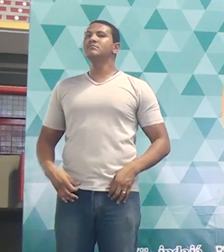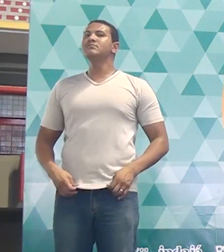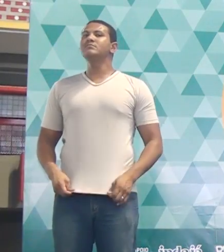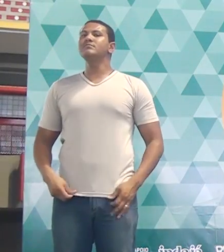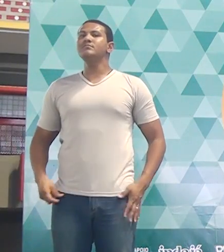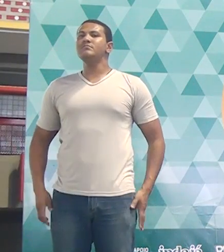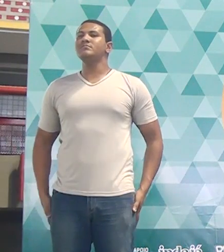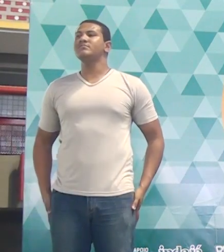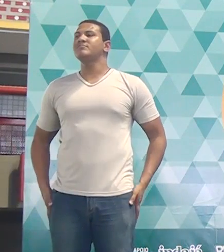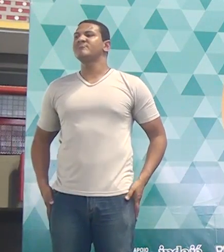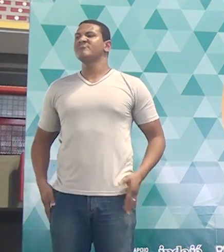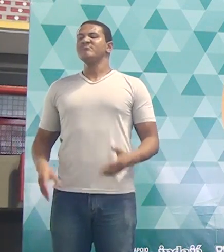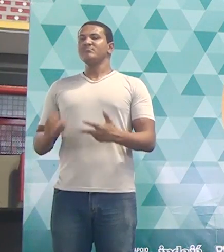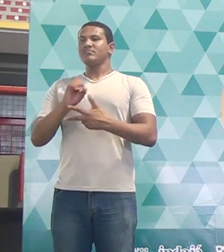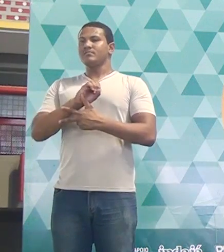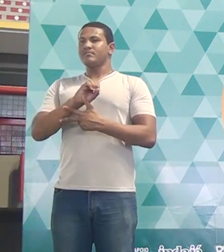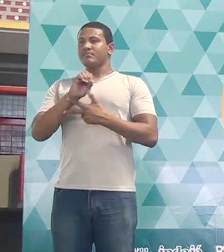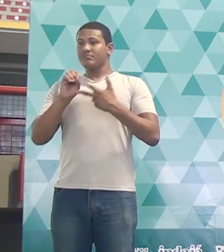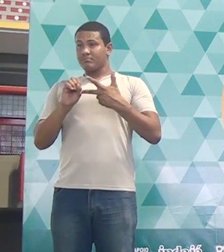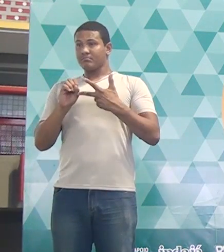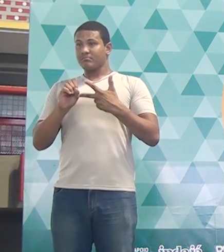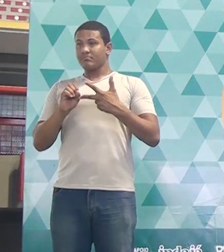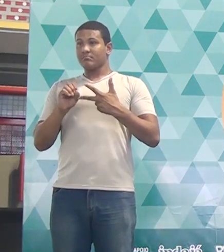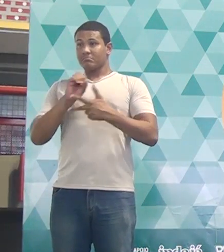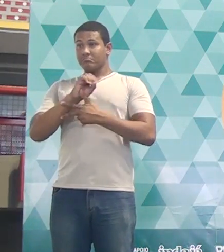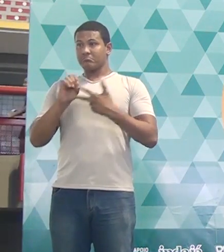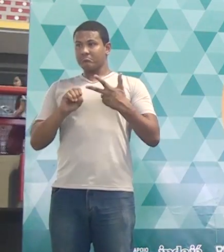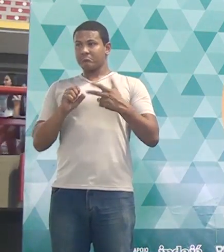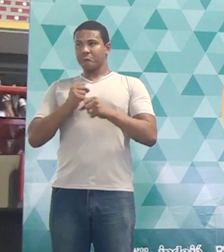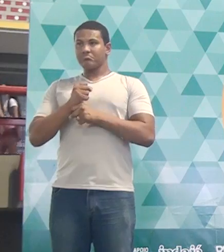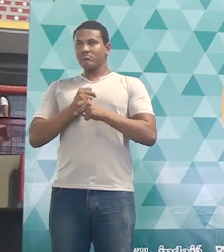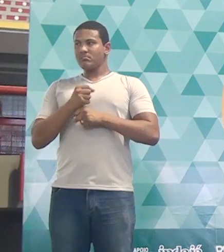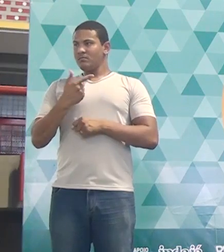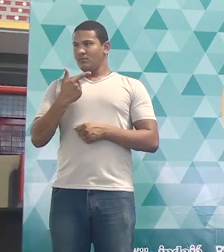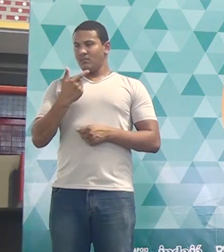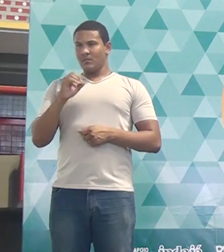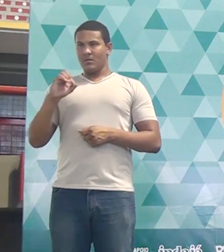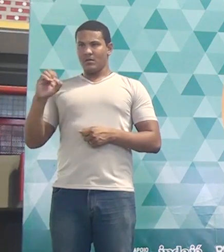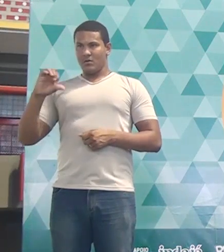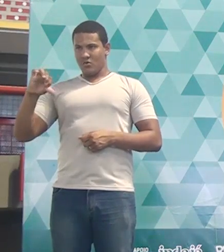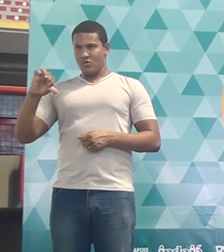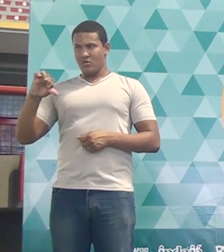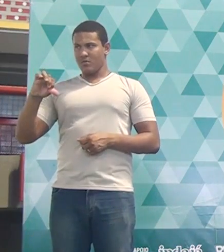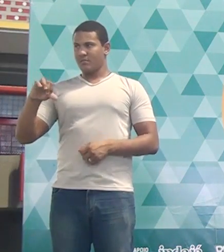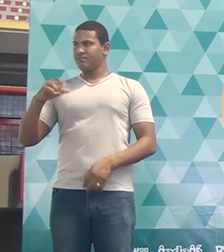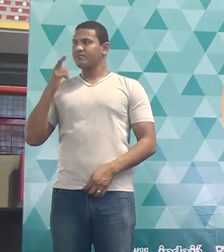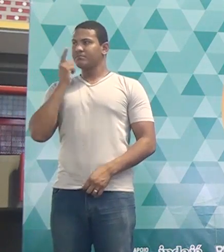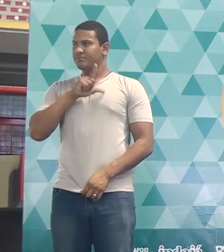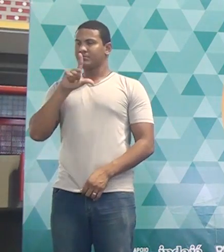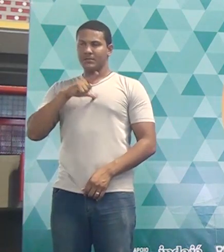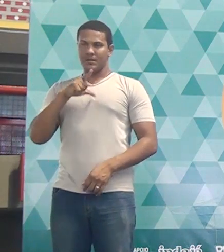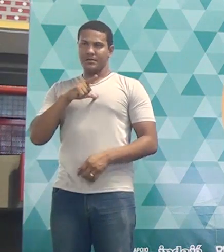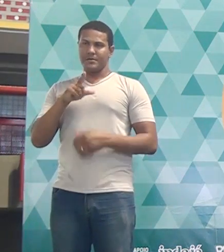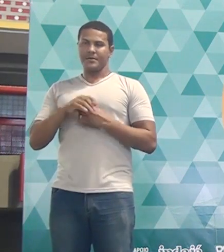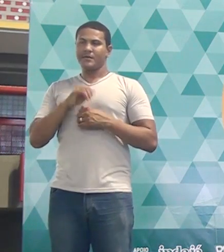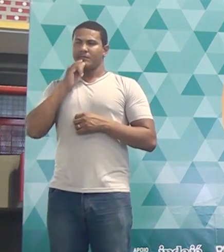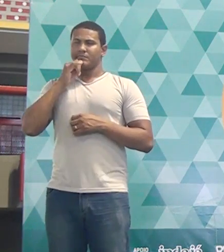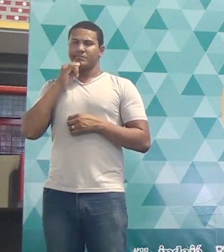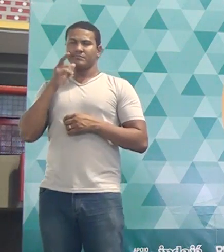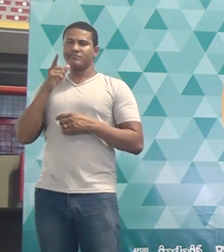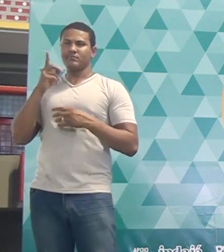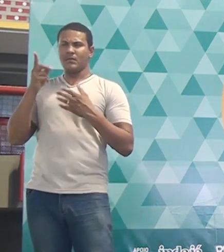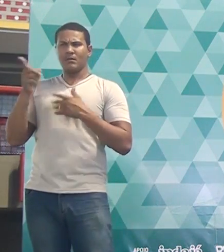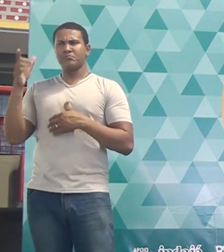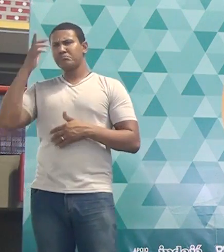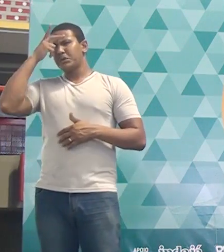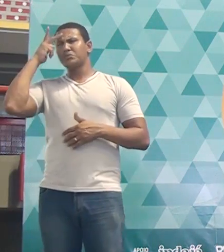caiu uma questão sobre ácidos, e essa questão foi considerada fácil pela maioria. E a única coisa